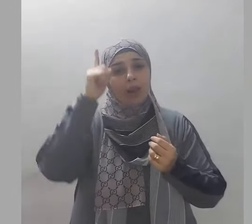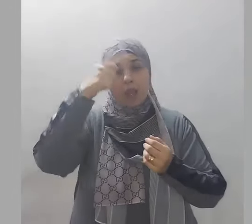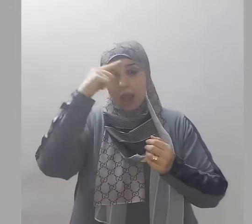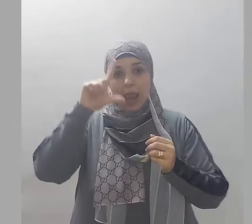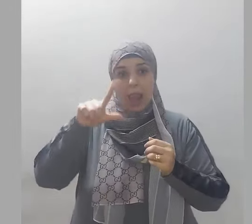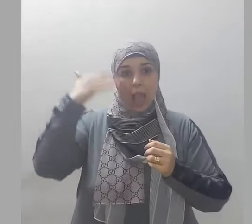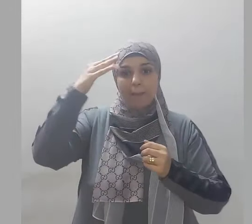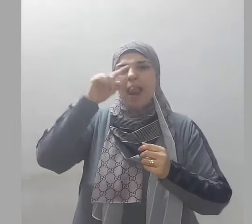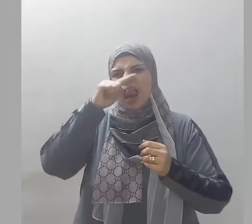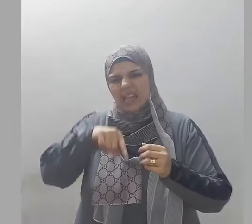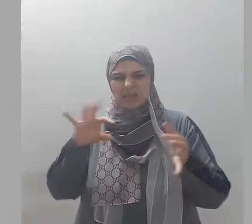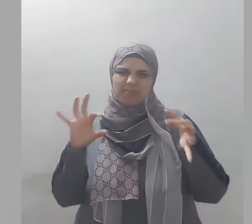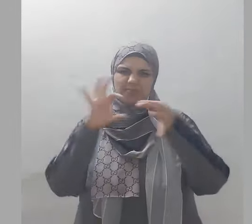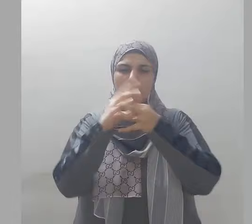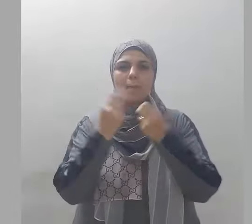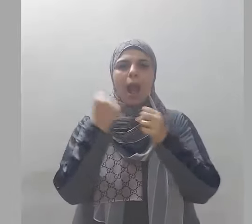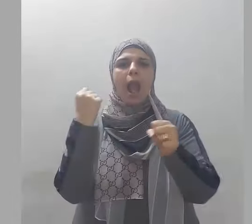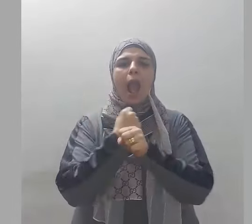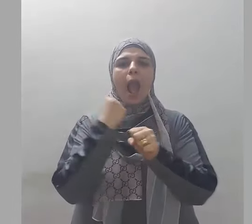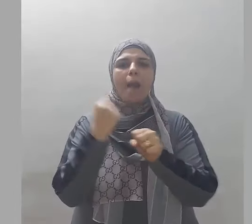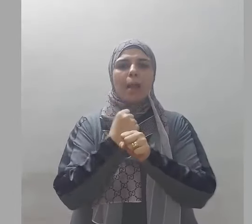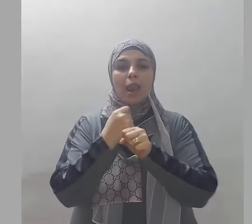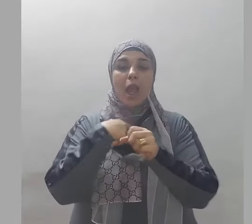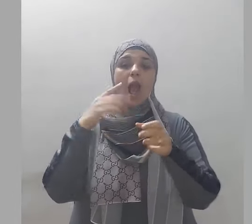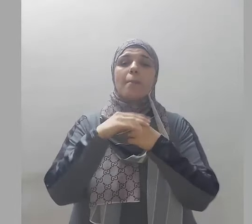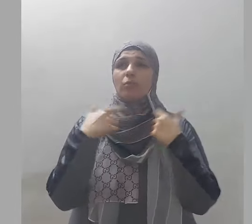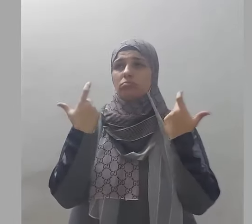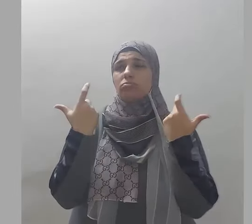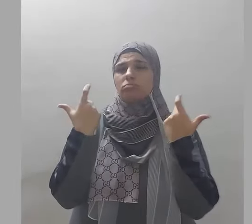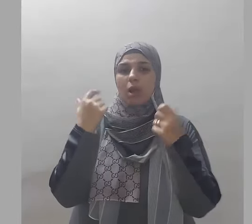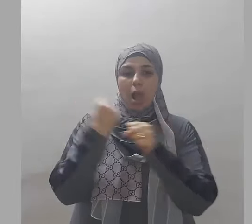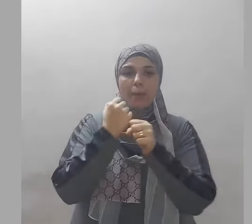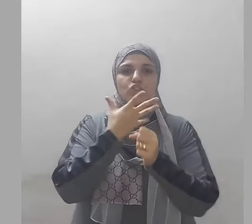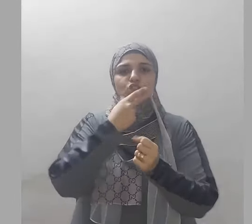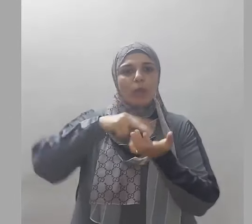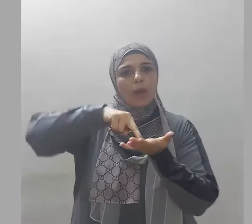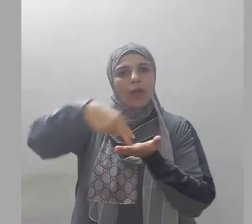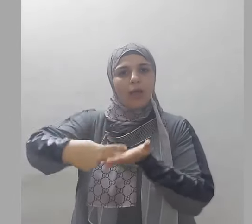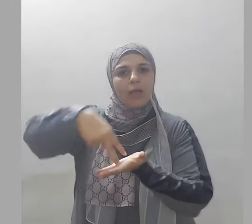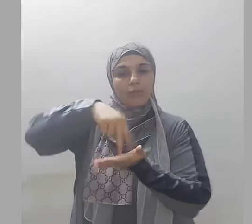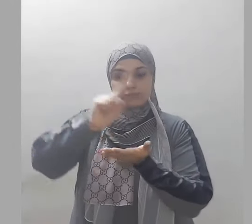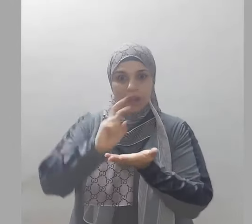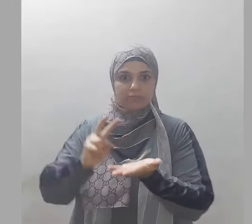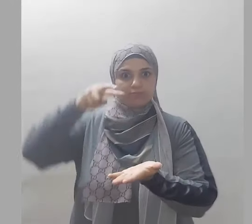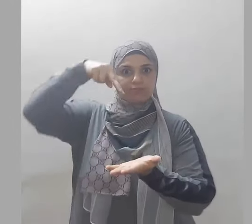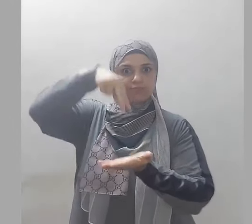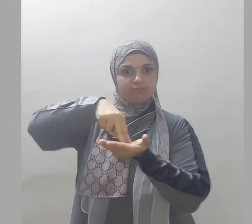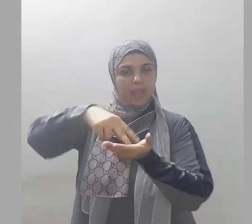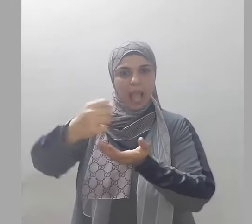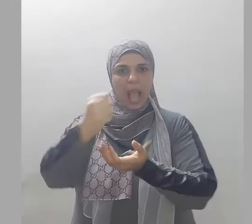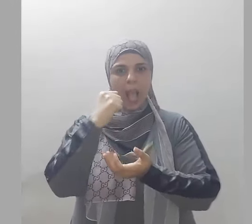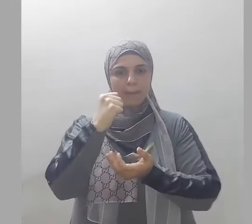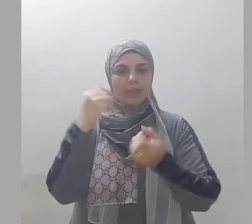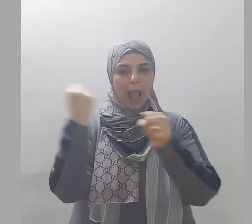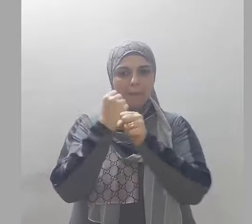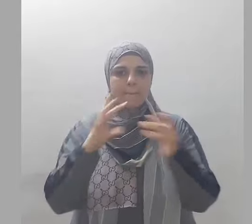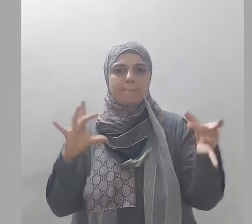عمل أمل أعرج لا يقوم على ساقين، إنما يقوم على ساق واحدة. وقد كان